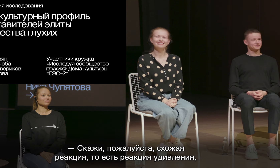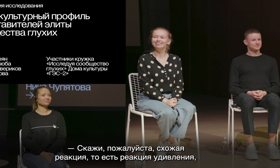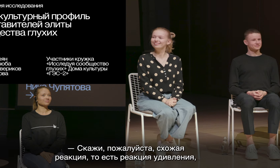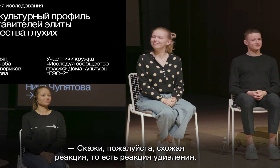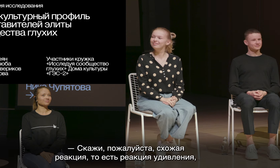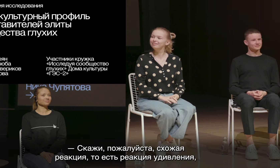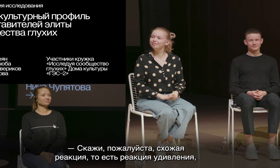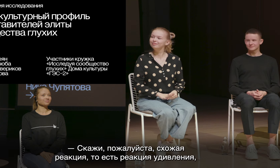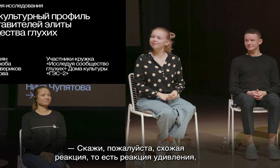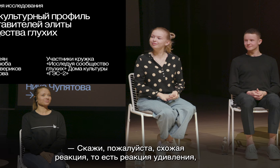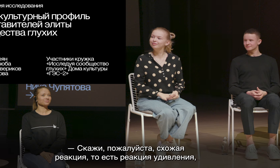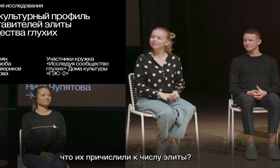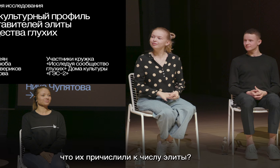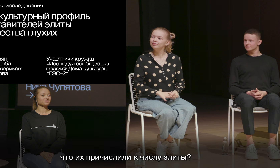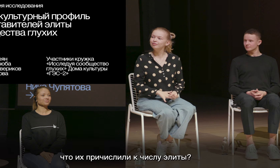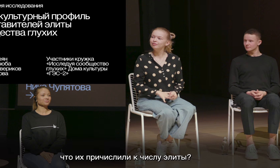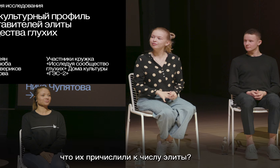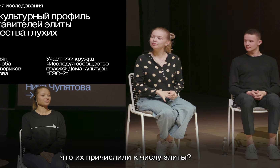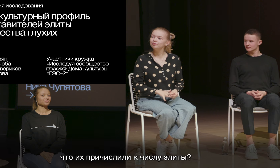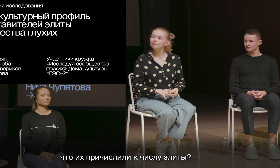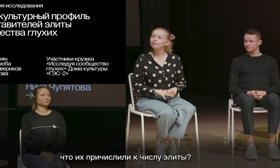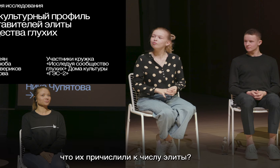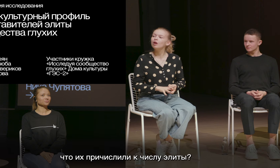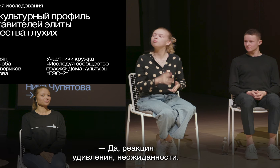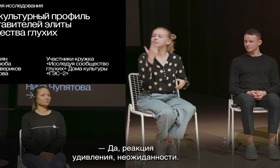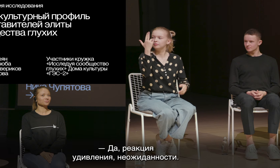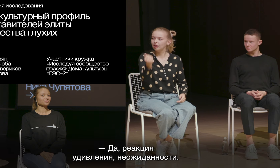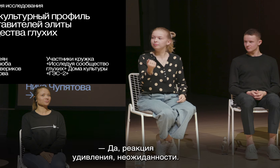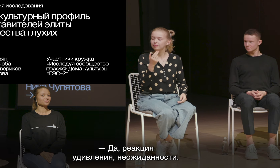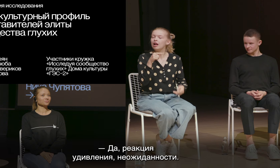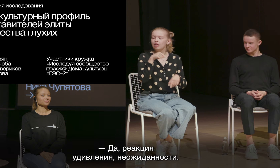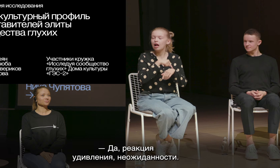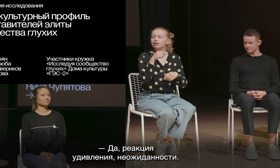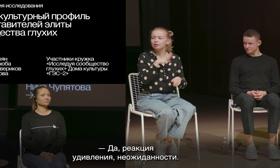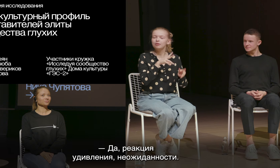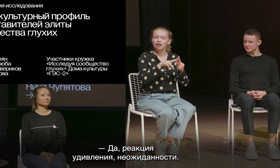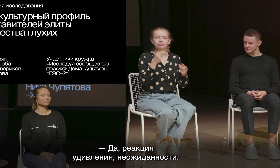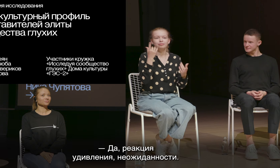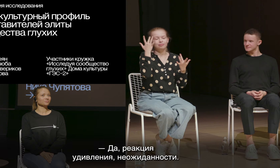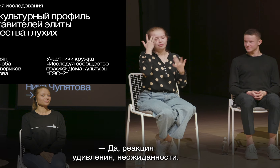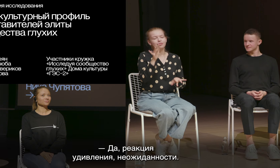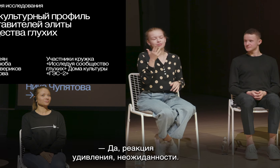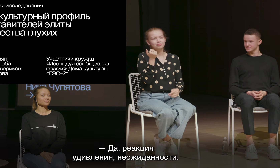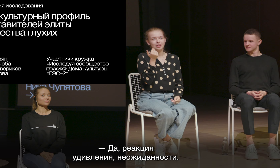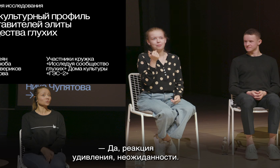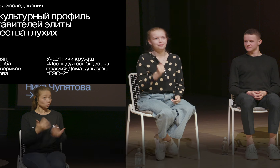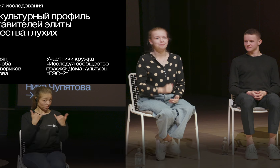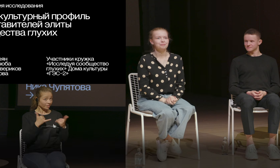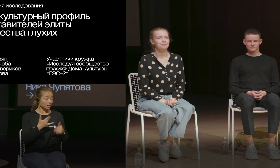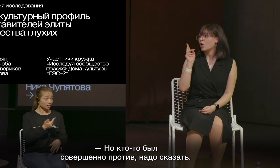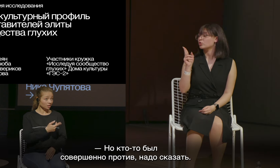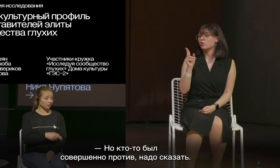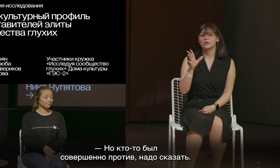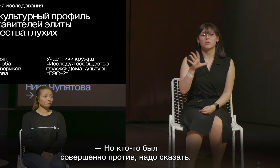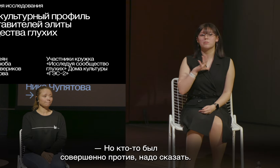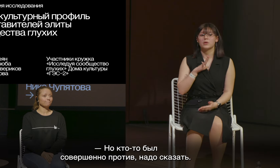согласиться с этим или... Скажи, пожалуйста, а реакция была та же самая, то есть она, да, была реакция удивления, да? Реакция удивления, неожиданности. Их перечислили в число